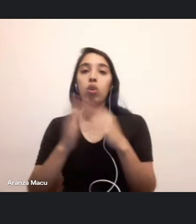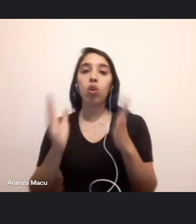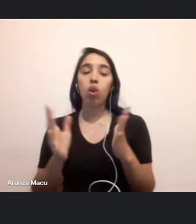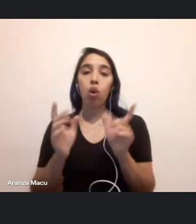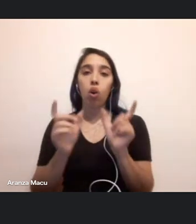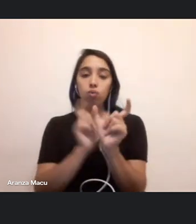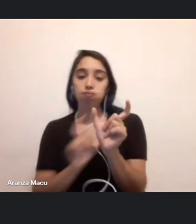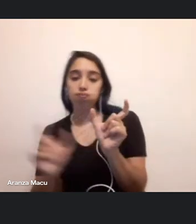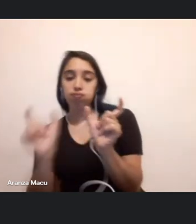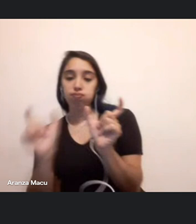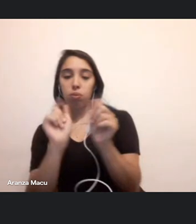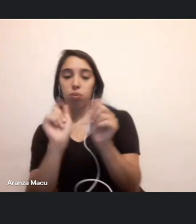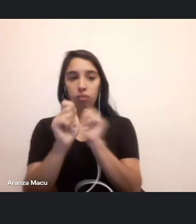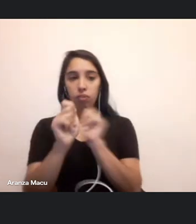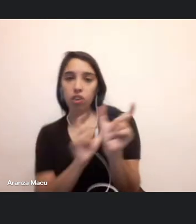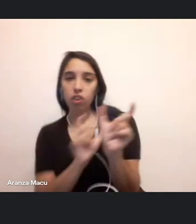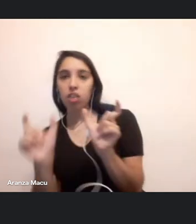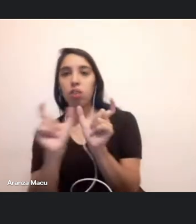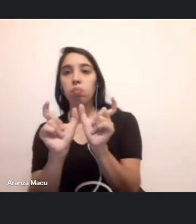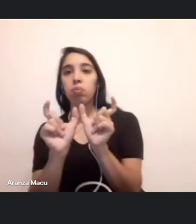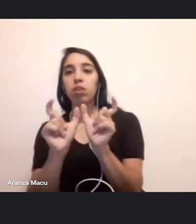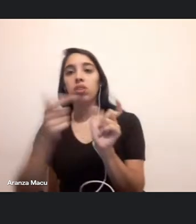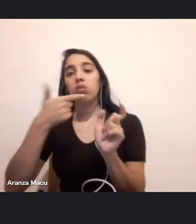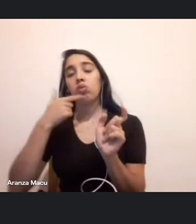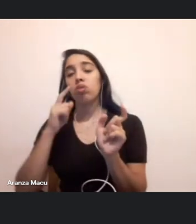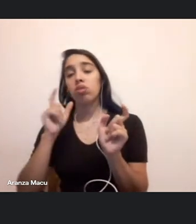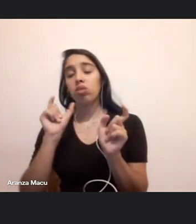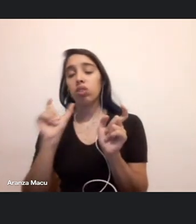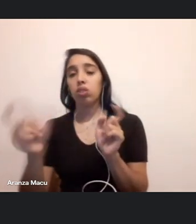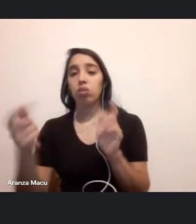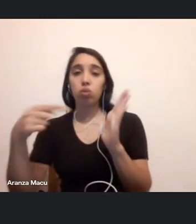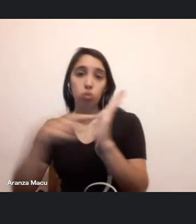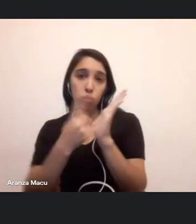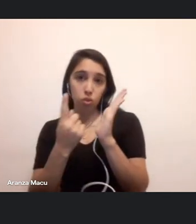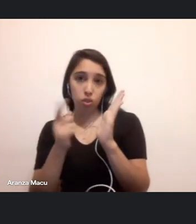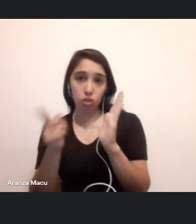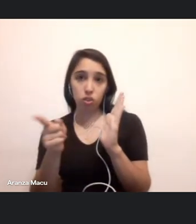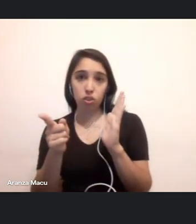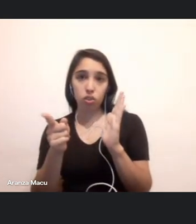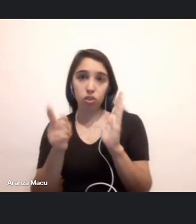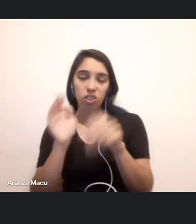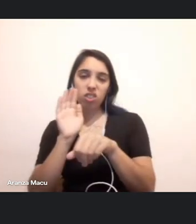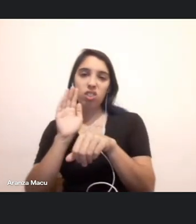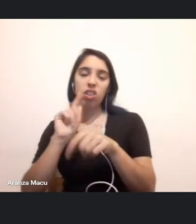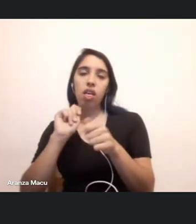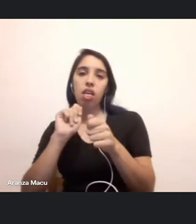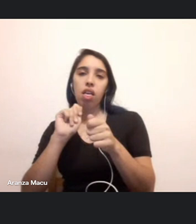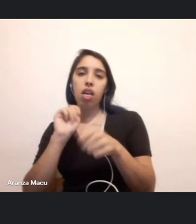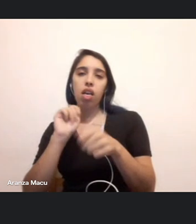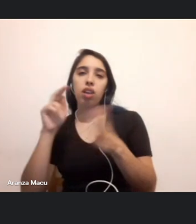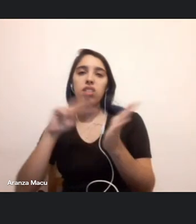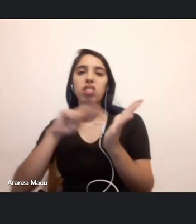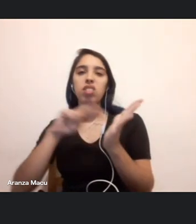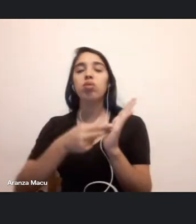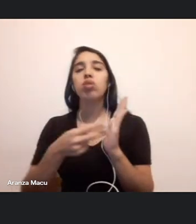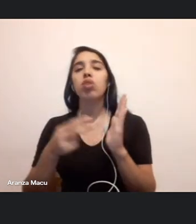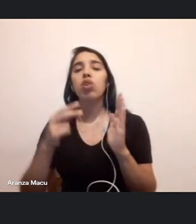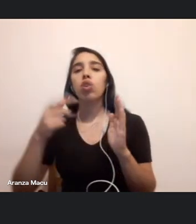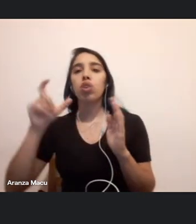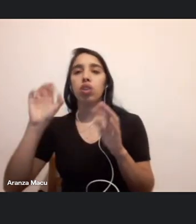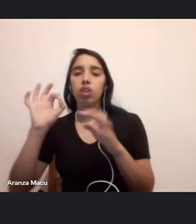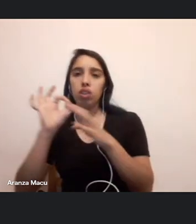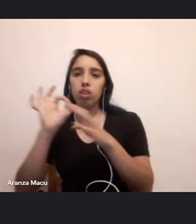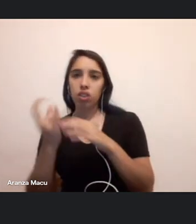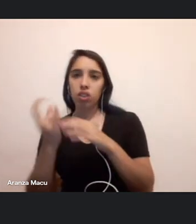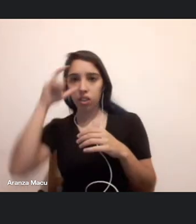núcleo, y en ese caso se lee que, ¿sí? Puede estar después de una preposición, ¿sí?